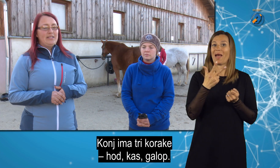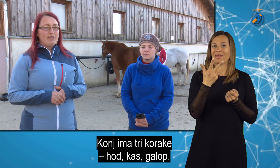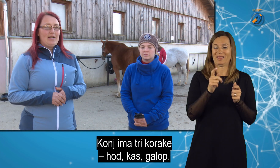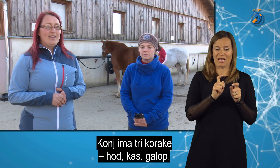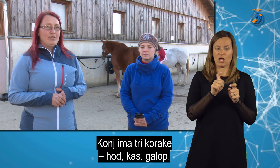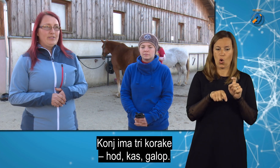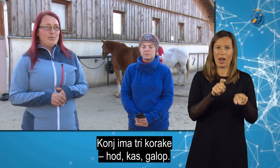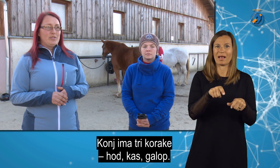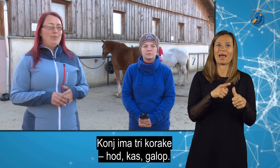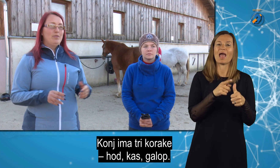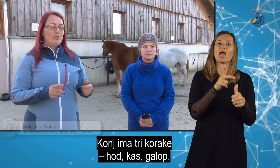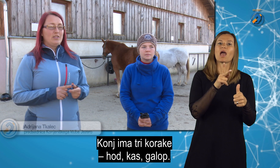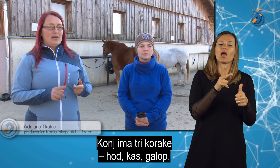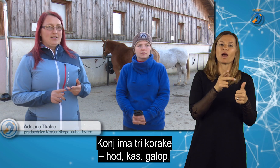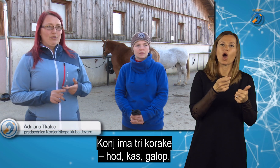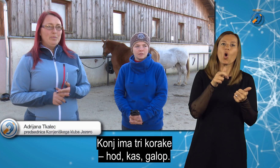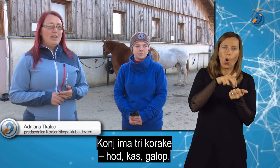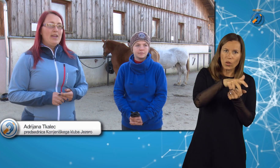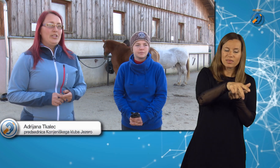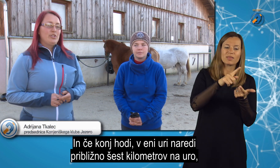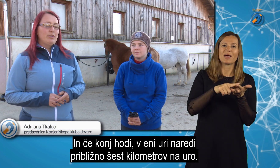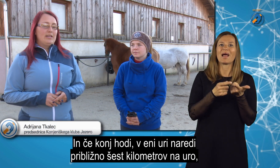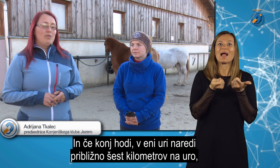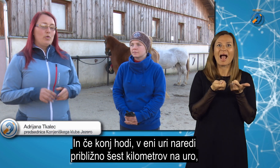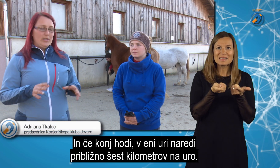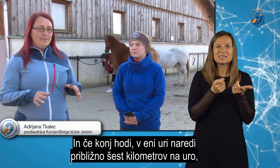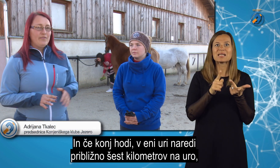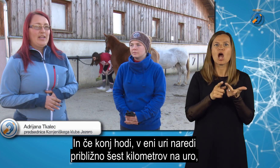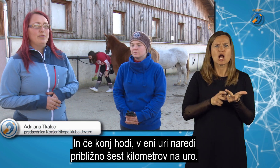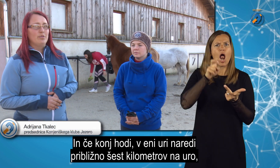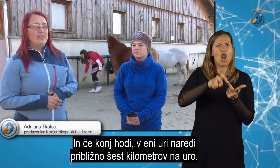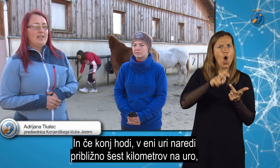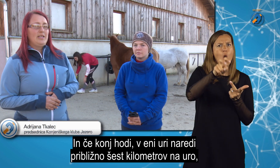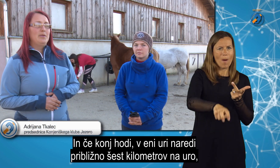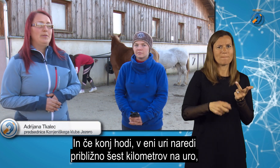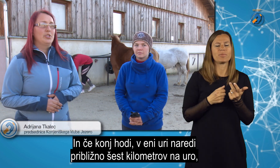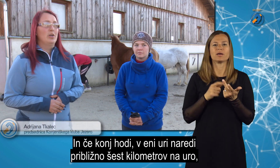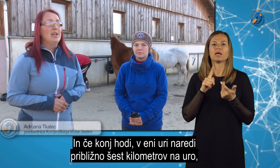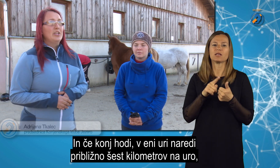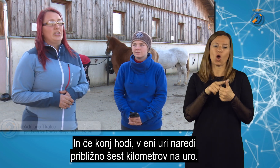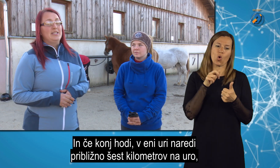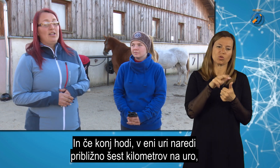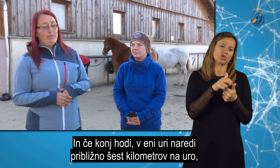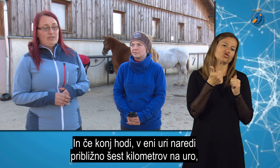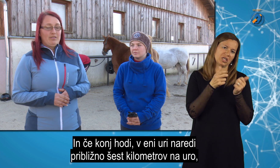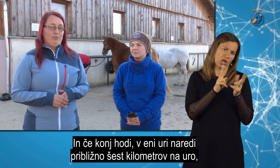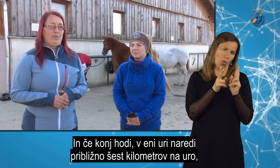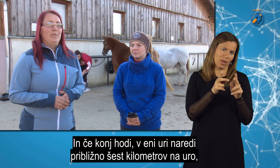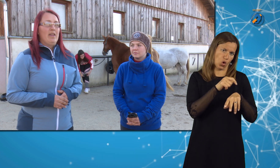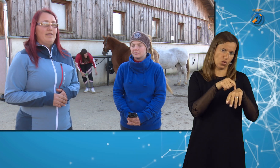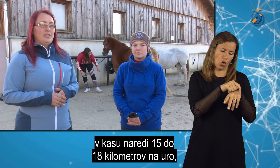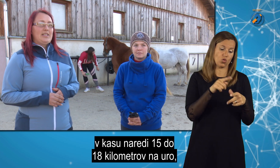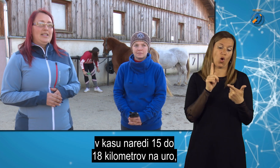Konj ima 3 korake, kot jih že poznamo, hod, kaz, galop. In če konj hodi, v 1 uri naredi približno 6 km na